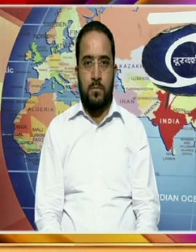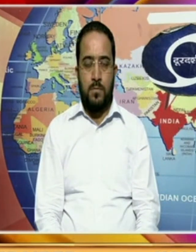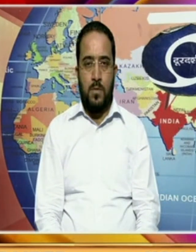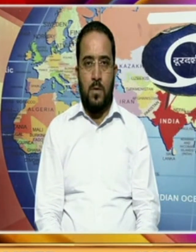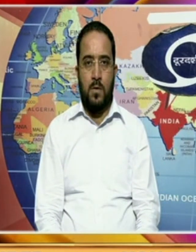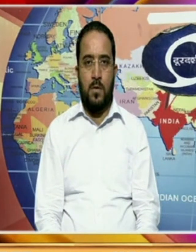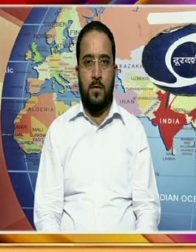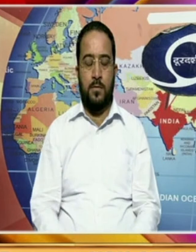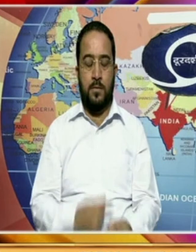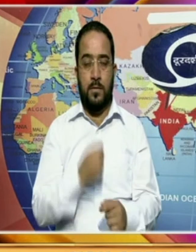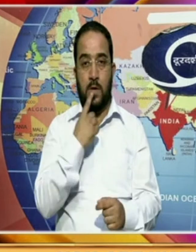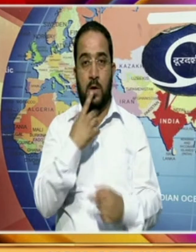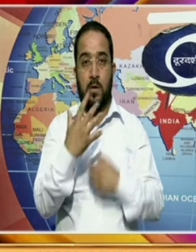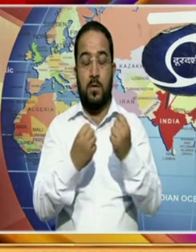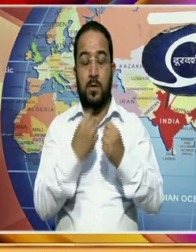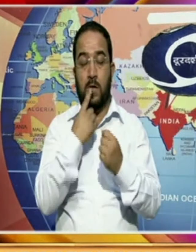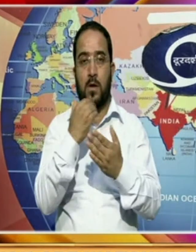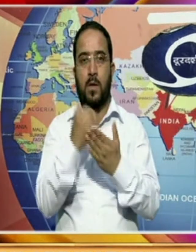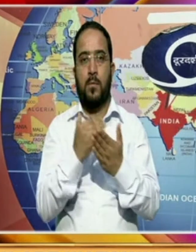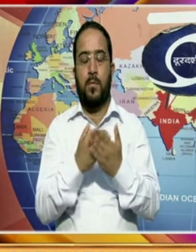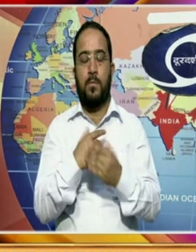और दस्तियाबी को बढ़ाने के लिए